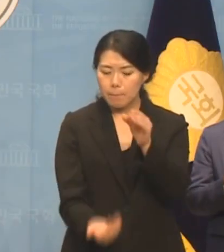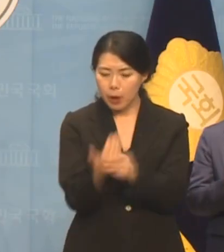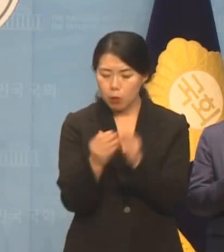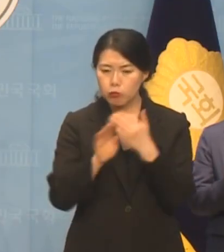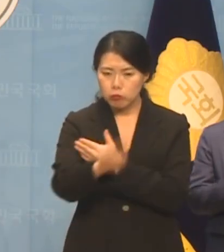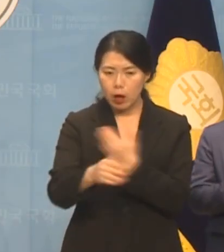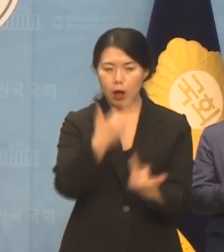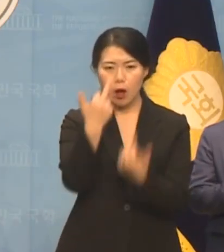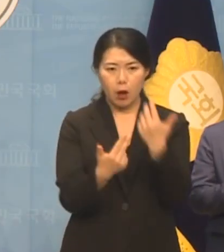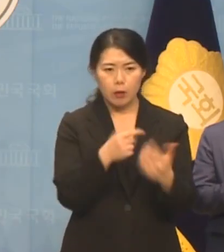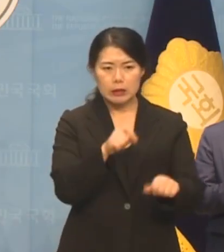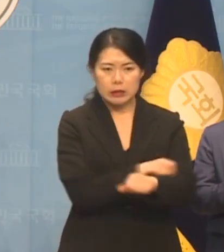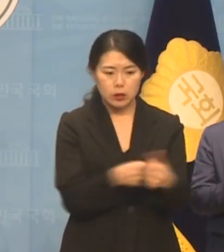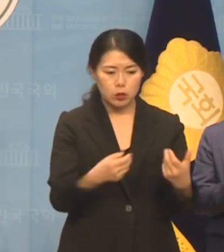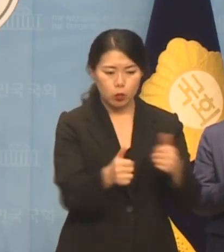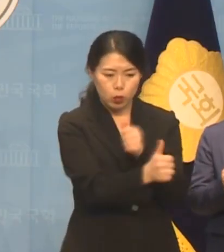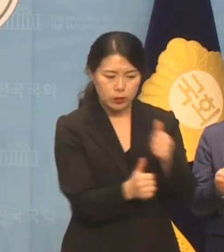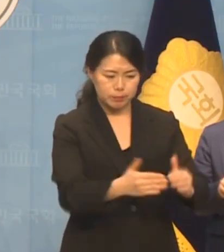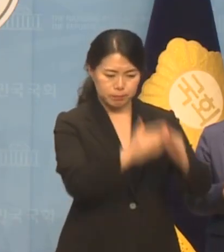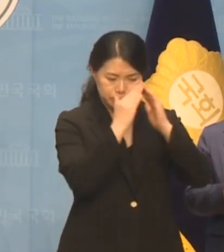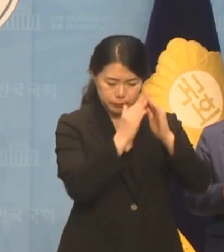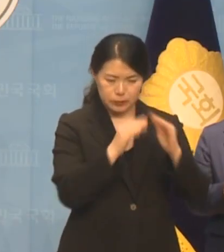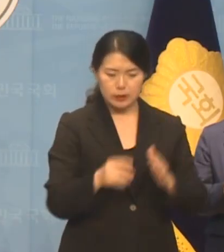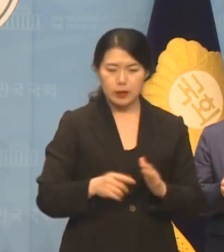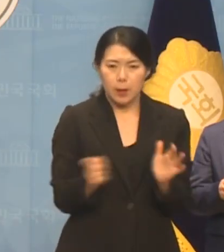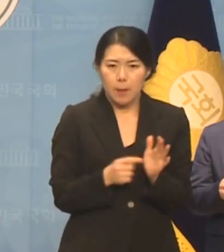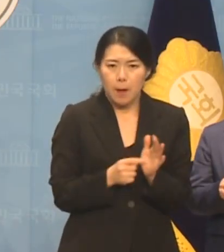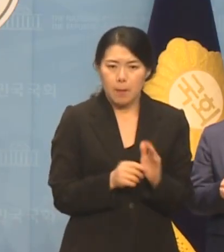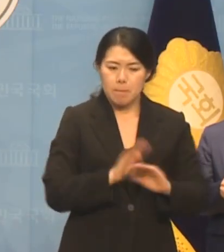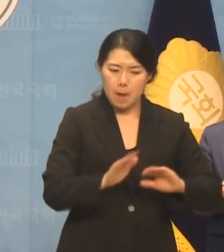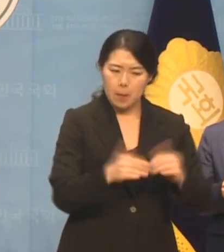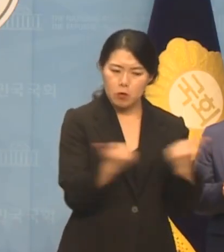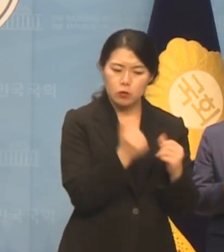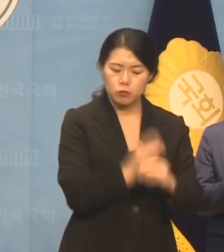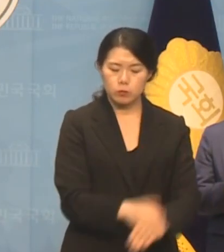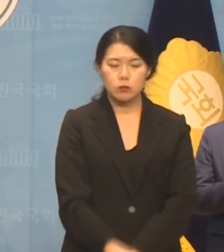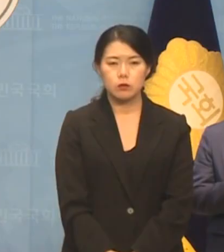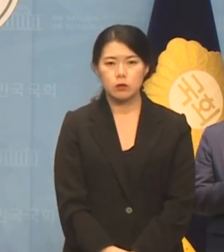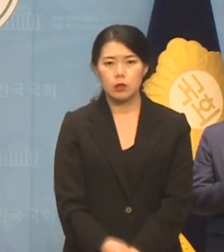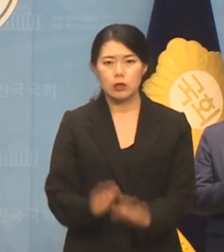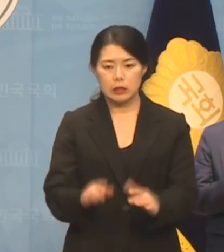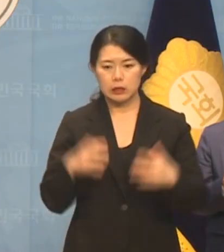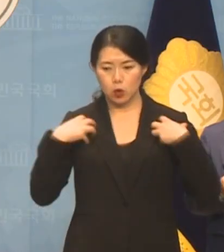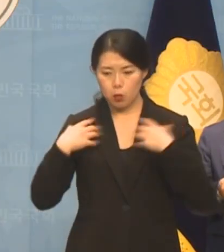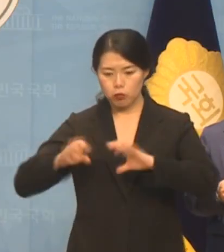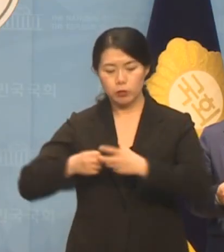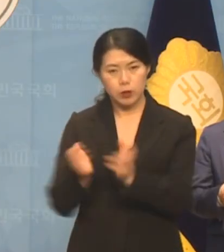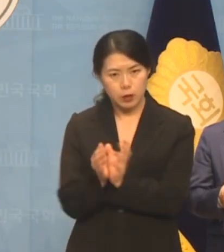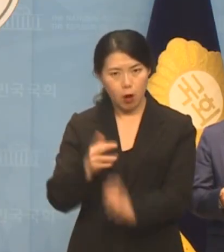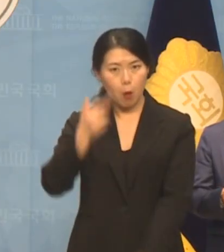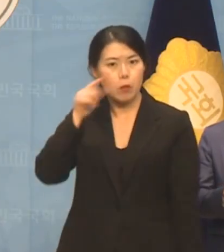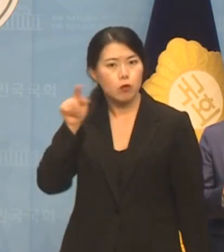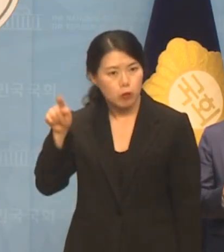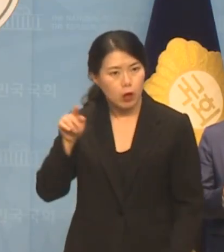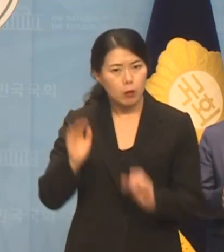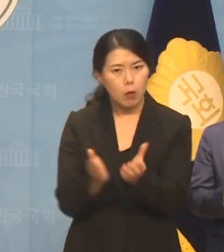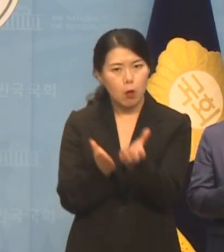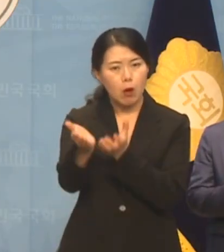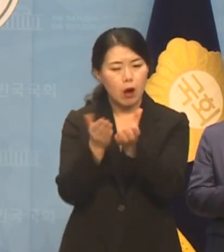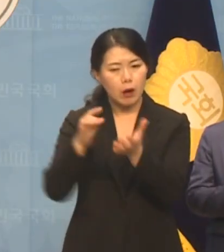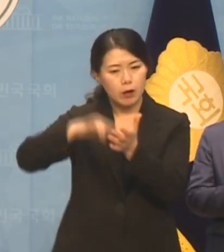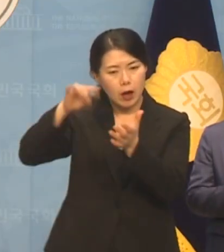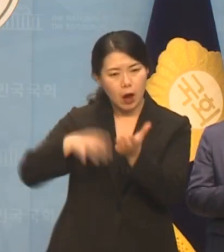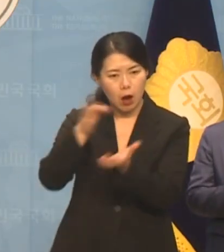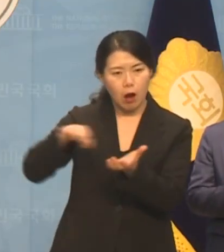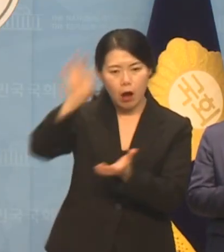당내에 산불 재난 특위를 가동하여 신속히 대책을 논의하고 있습니다. 정부와 국민의힘은 미국이 수입차 관세 부과를 결정한